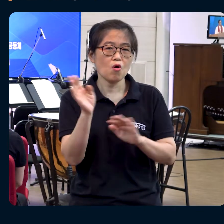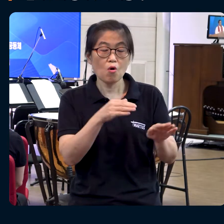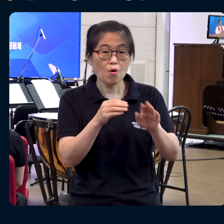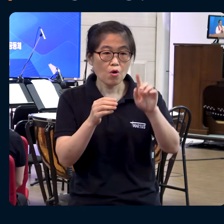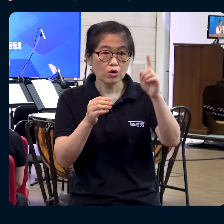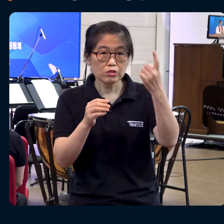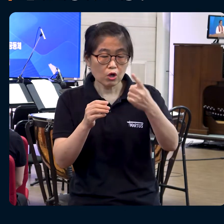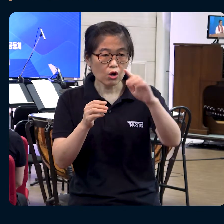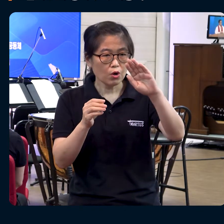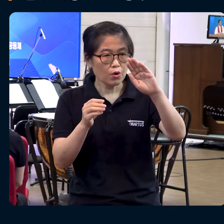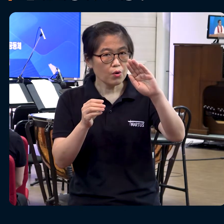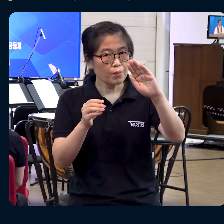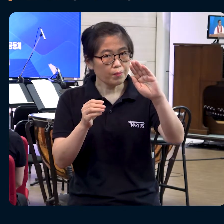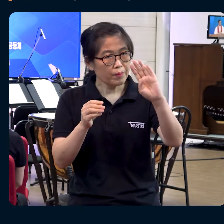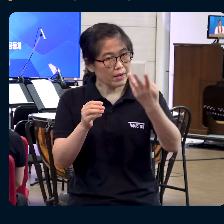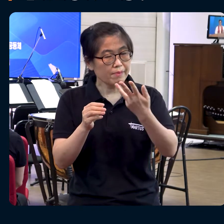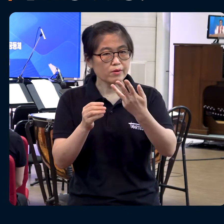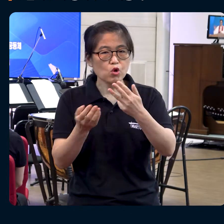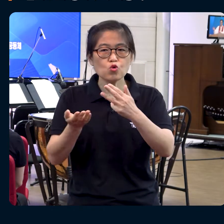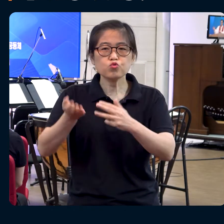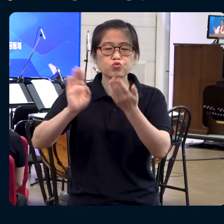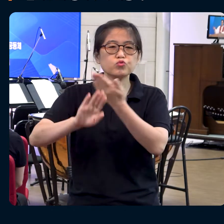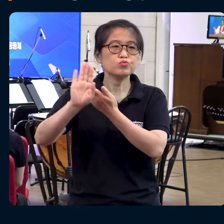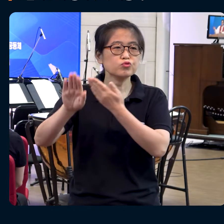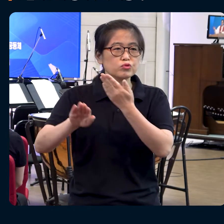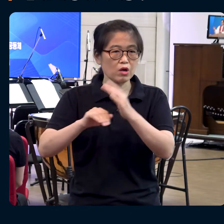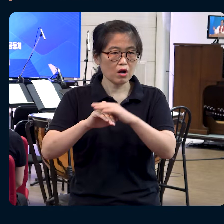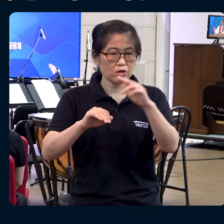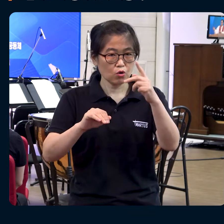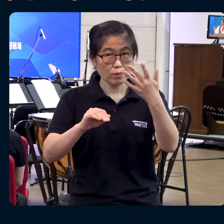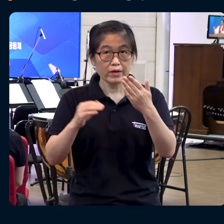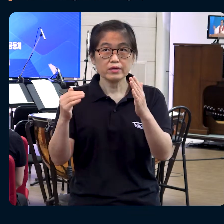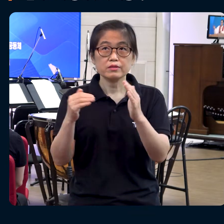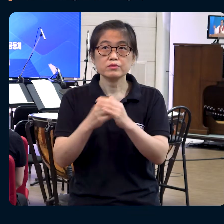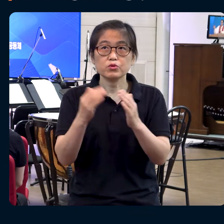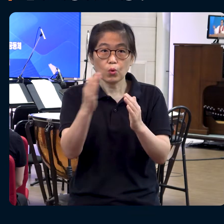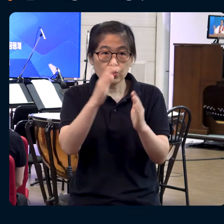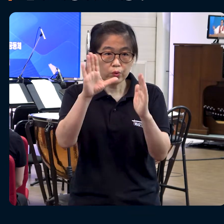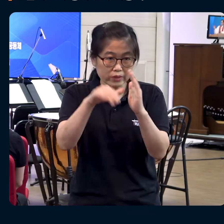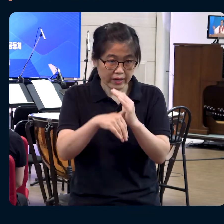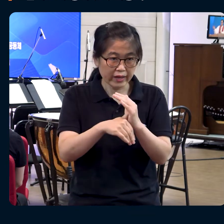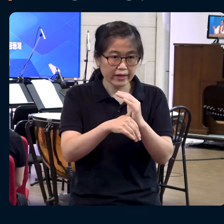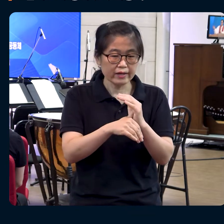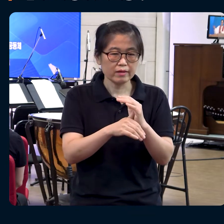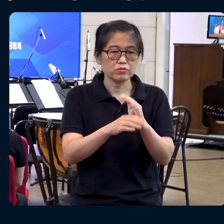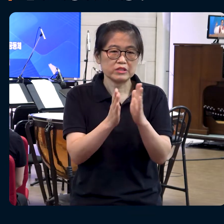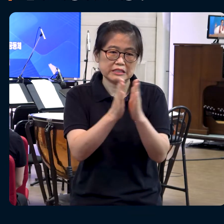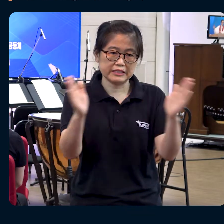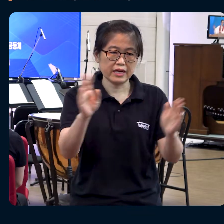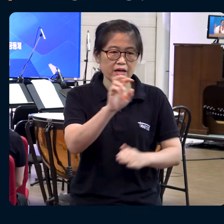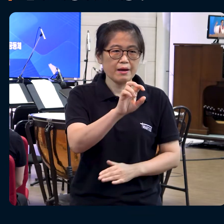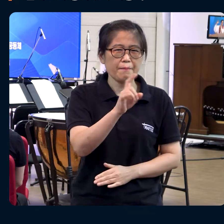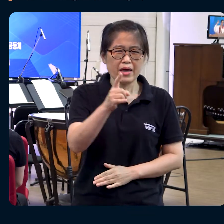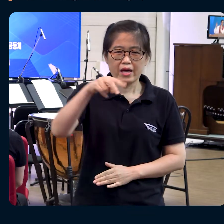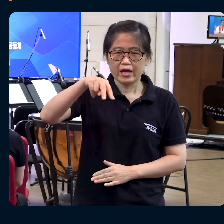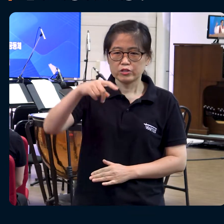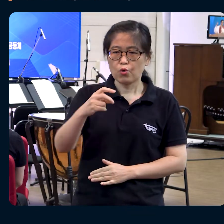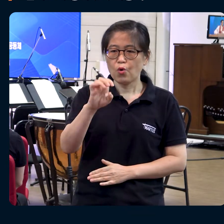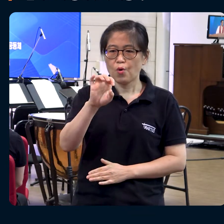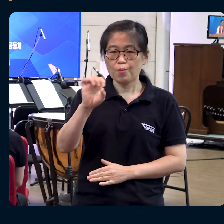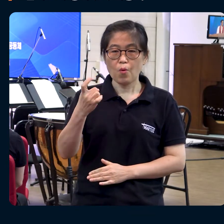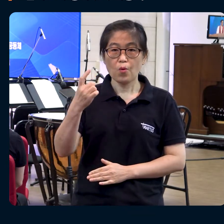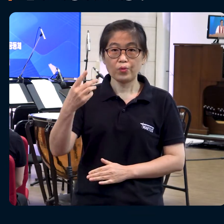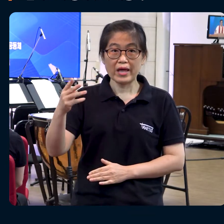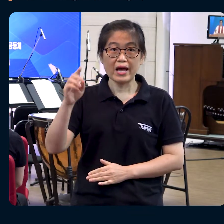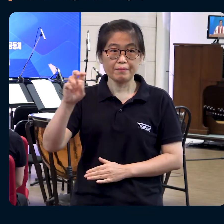1800년도 중반부터 그런 일이 시작됩니다. 특히 그때까지는요, 특히 메소포타미아 지역은요, 그야말로 아무런